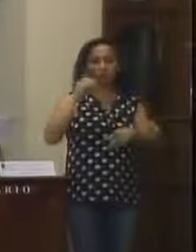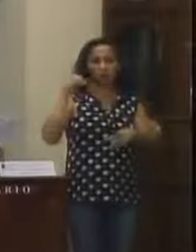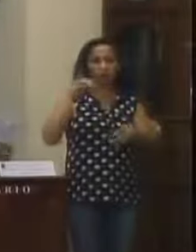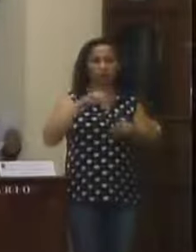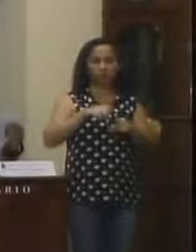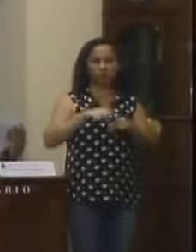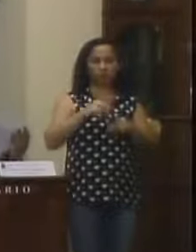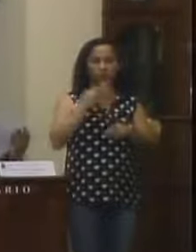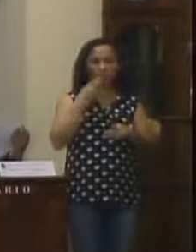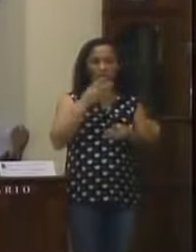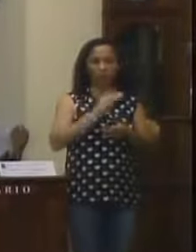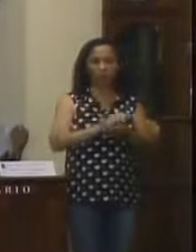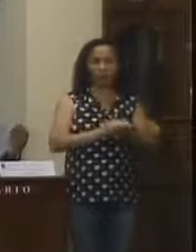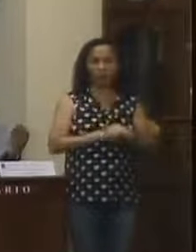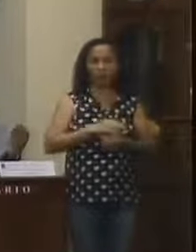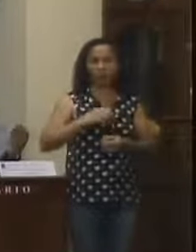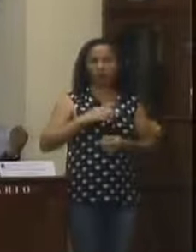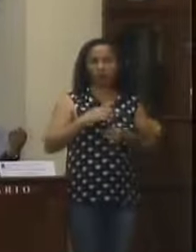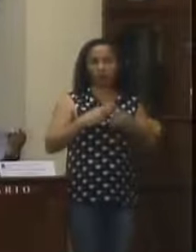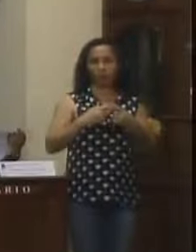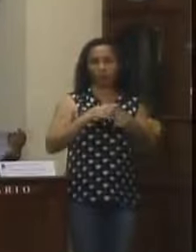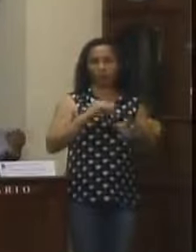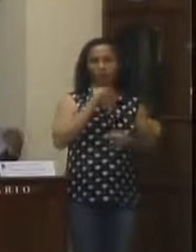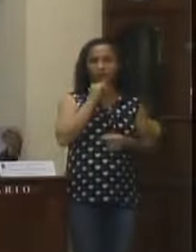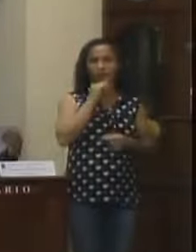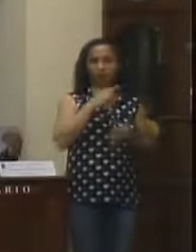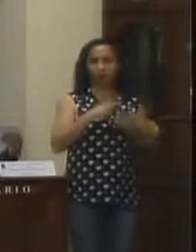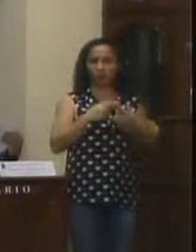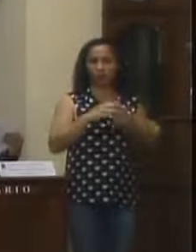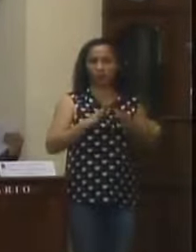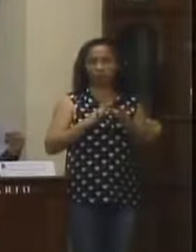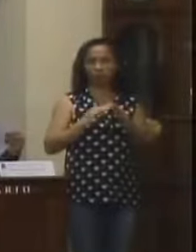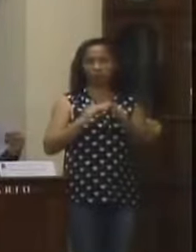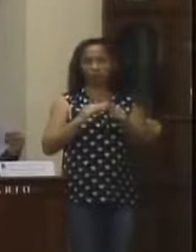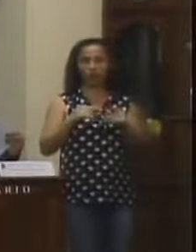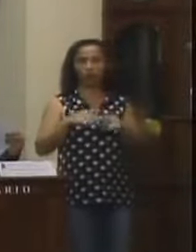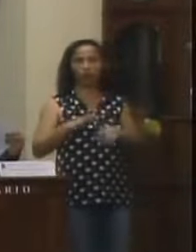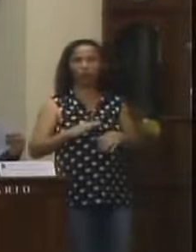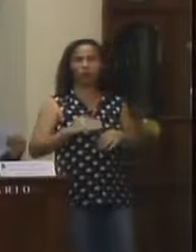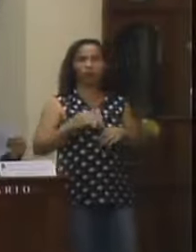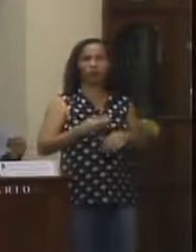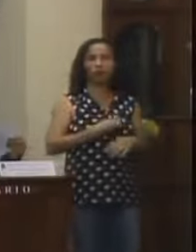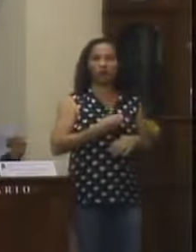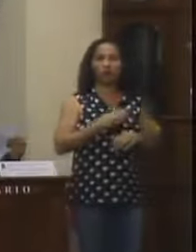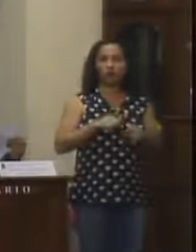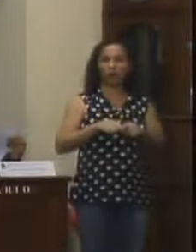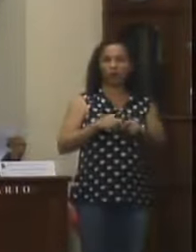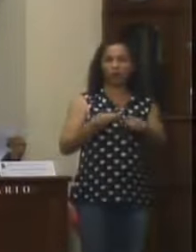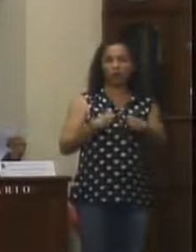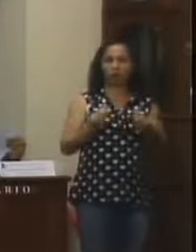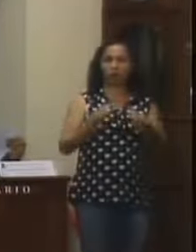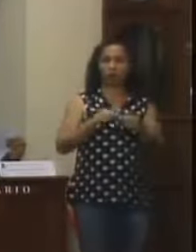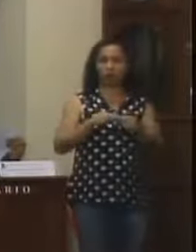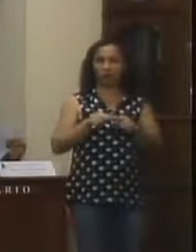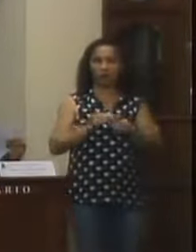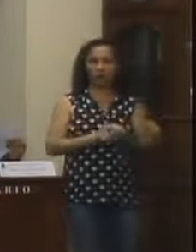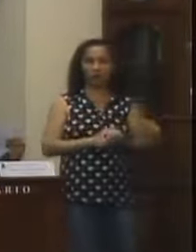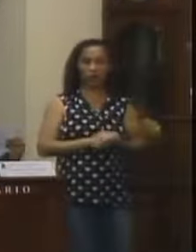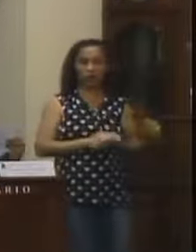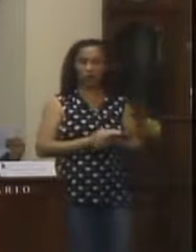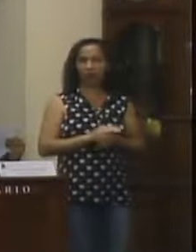possa dar a saudosa Giovana Carla de Souza Augusto o descanso da vida eterna, em recompensa à sua bondade e obras realizadas em